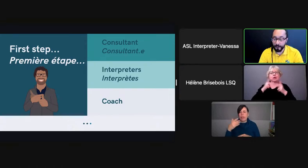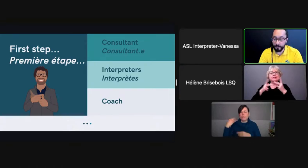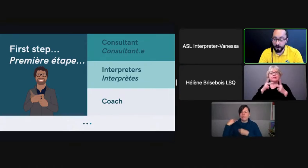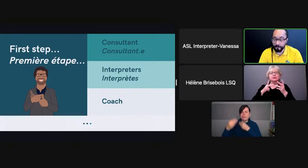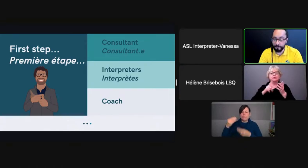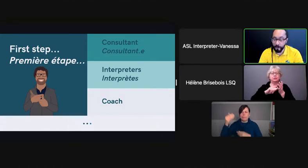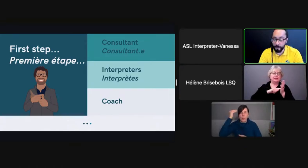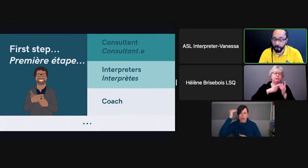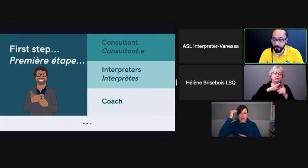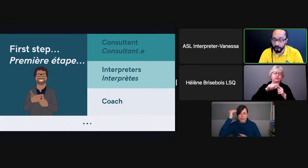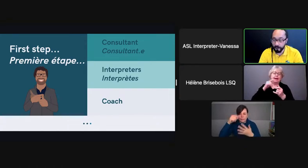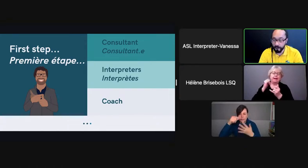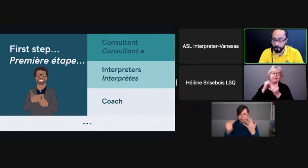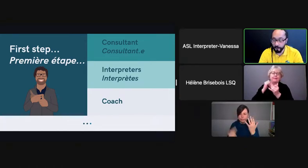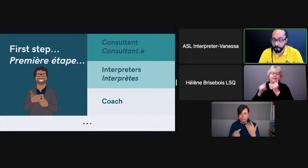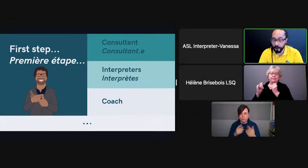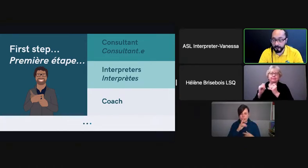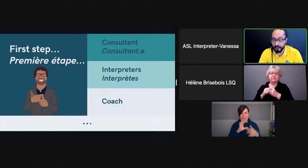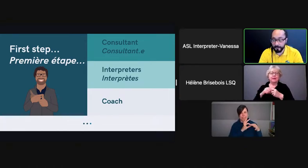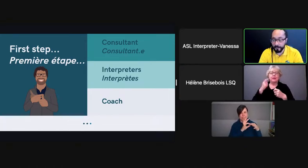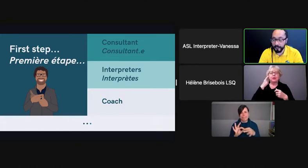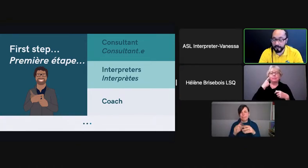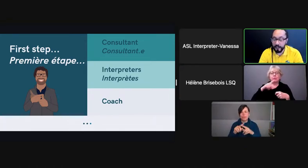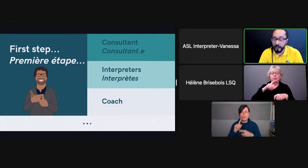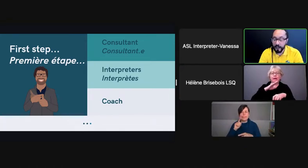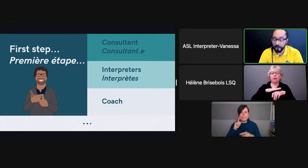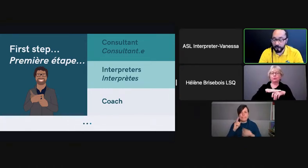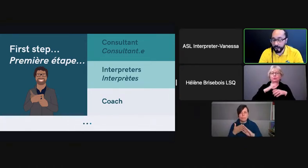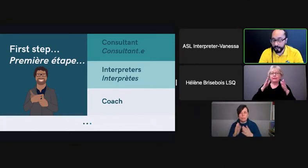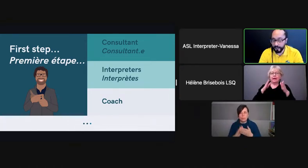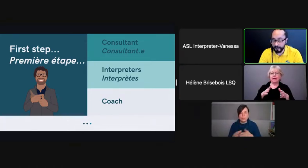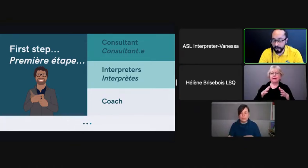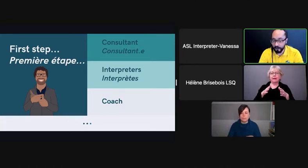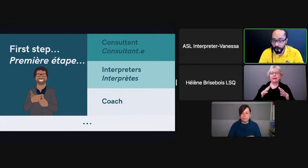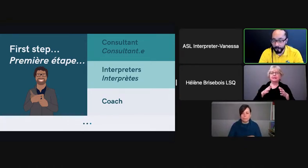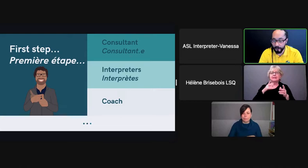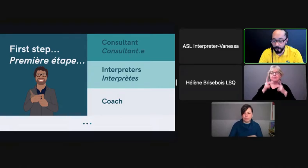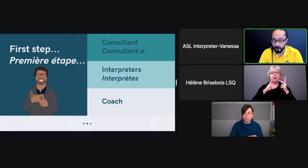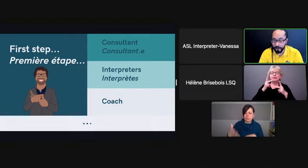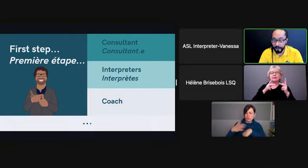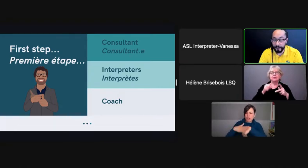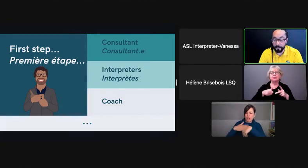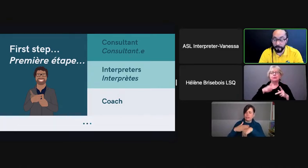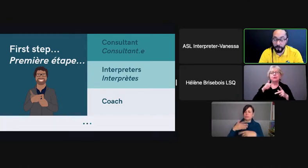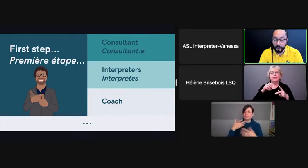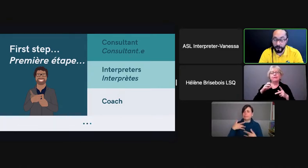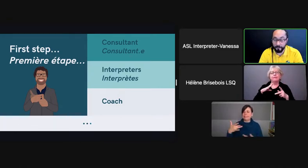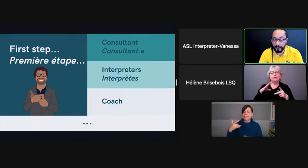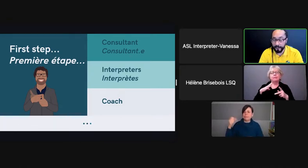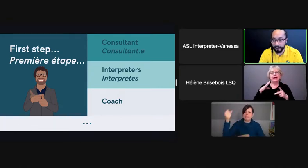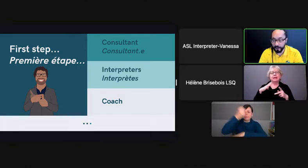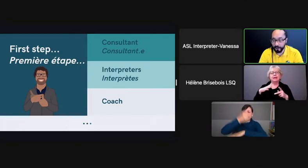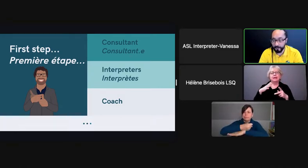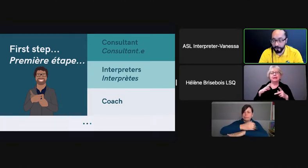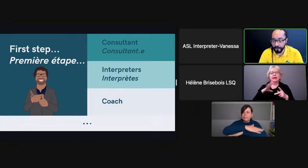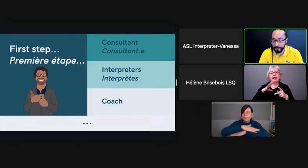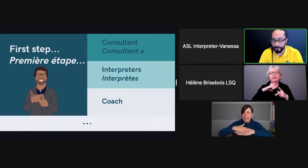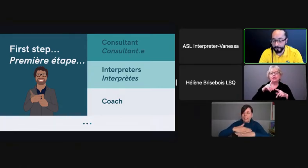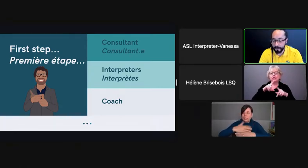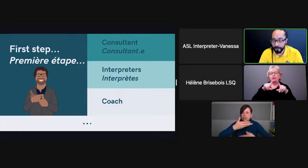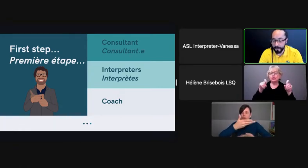la fin. Pour les consultants, c'est un processus beaucoup plus formel parce qu'il des choses qu'on connaît déjà